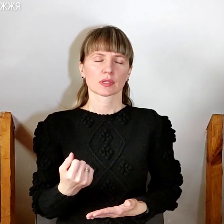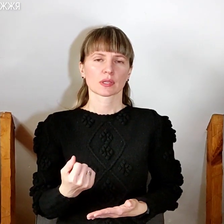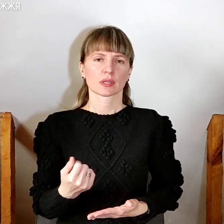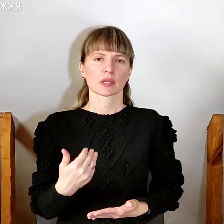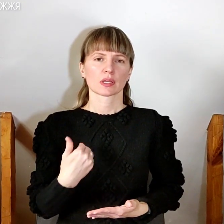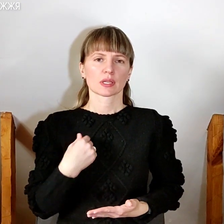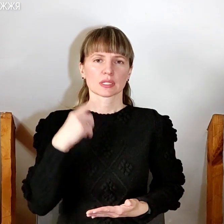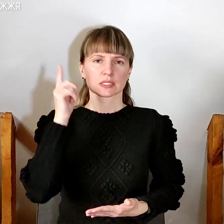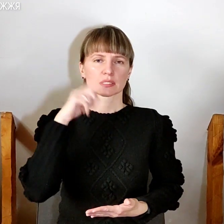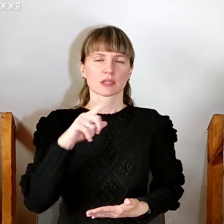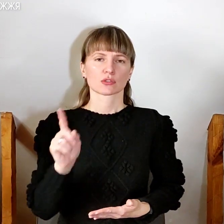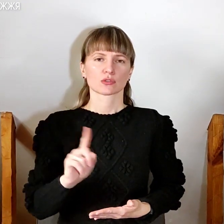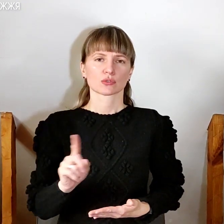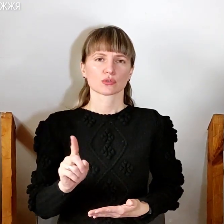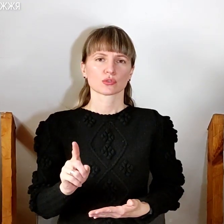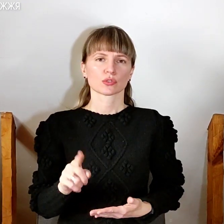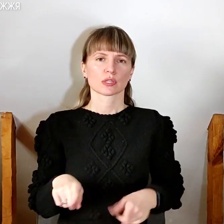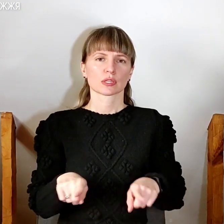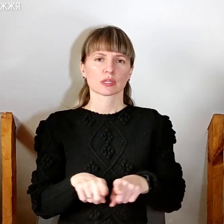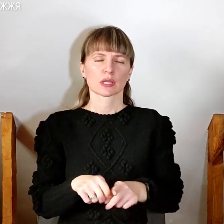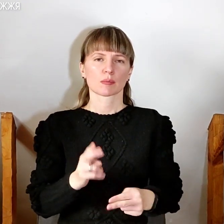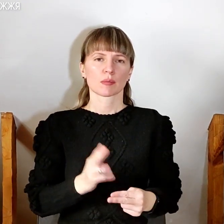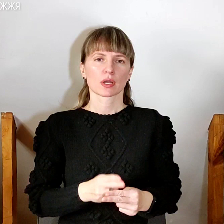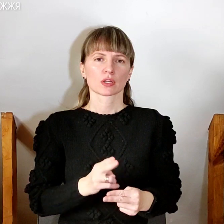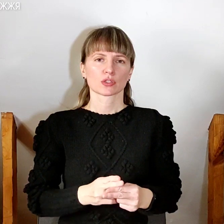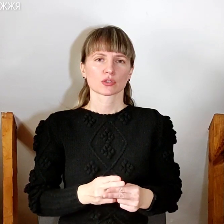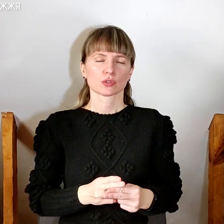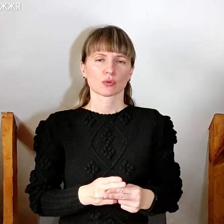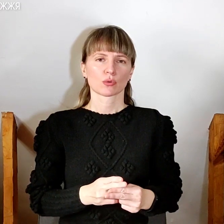Я знаю, що такі перешкоди, перепої можуть бути